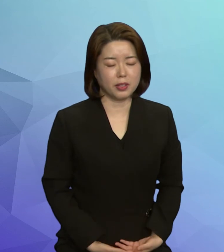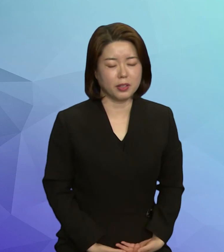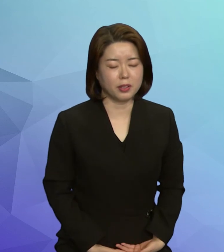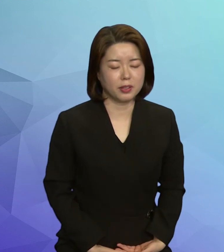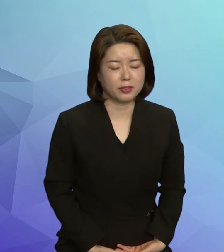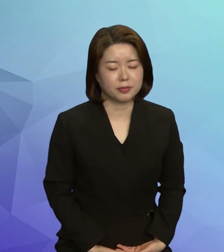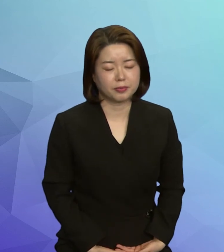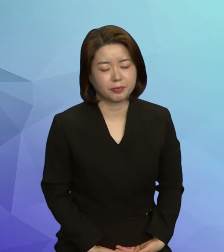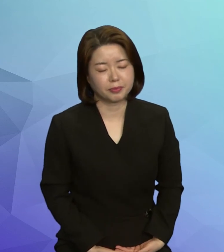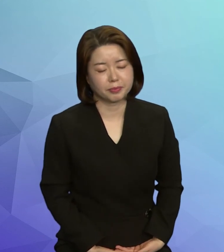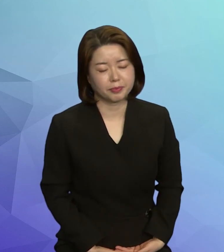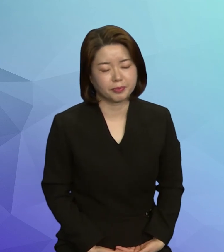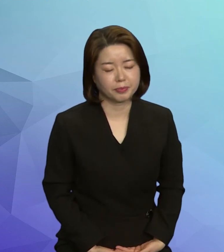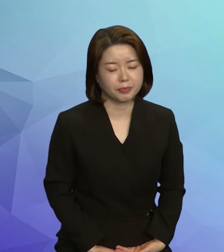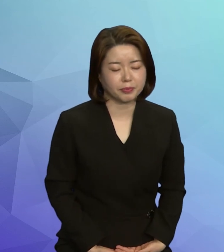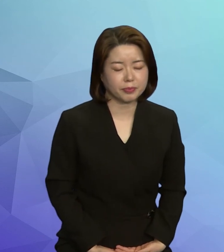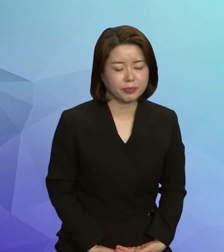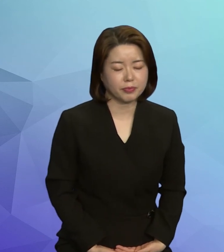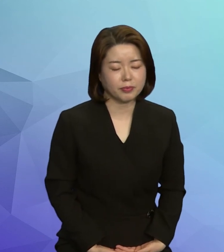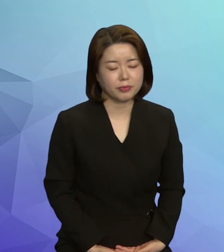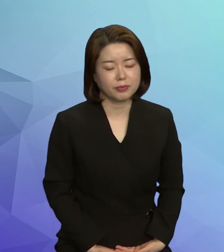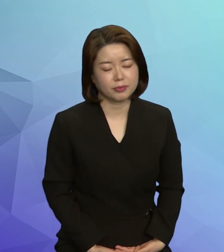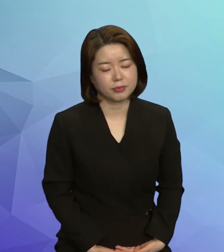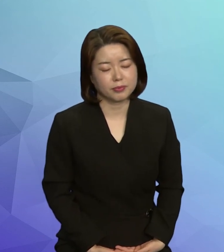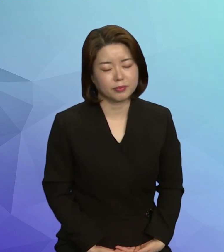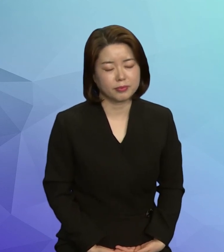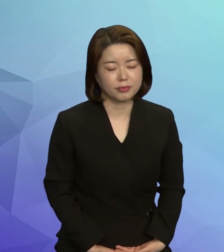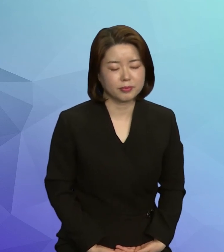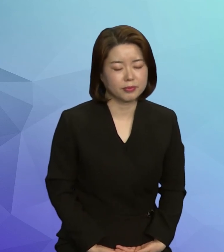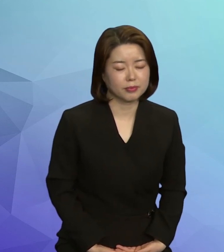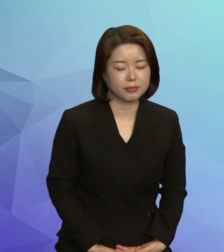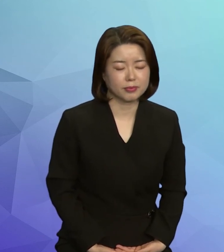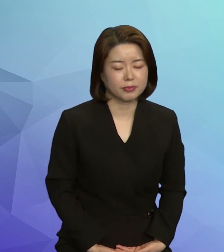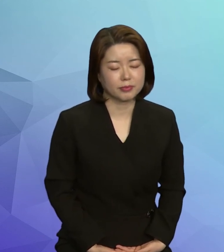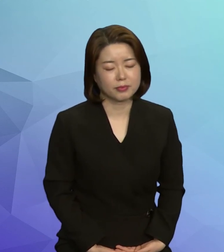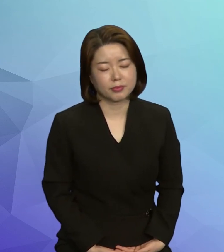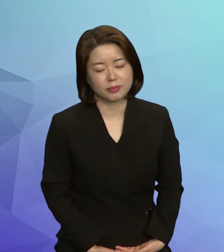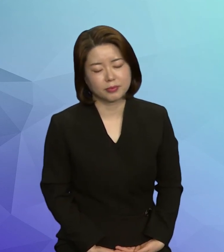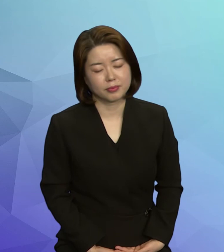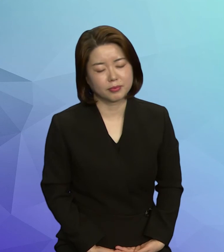하나님의 충분한 사랑